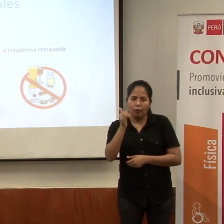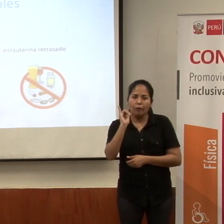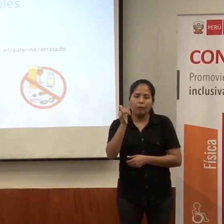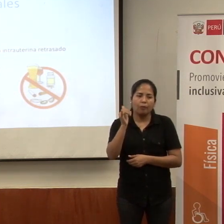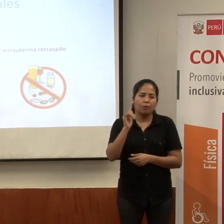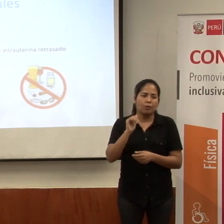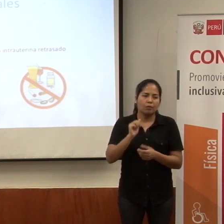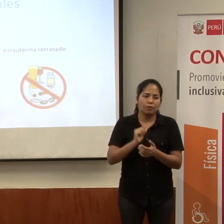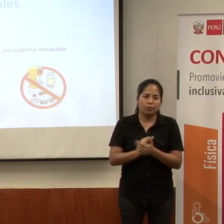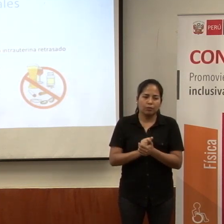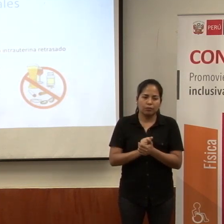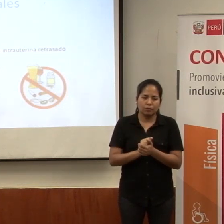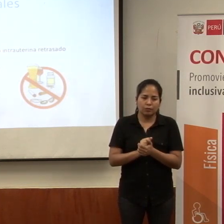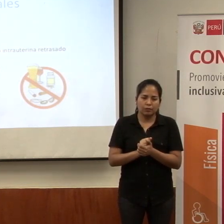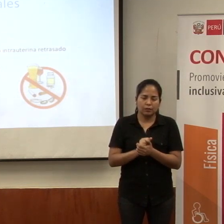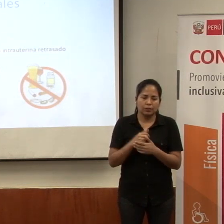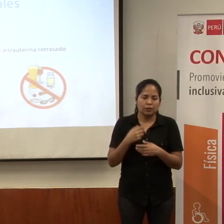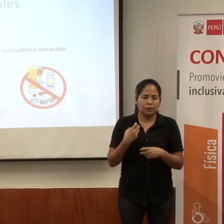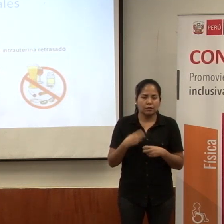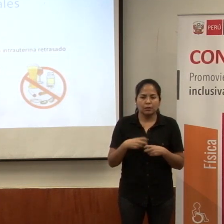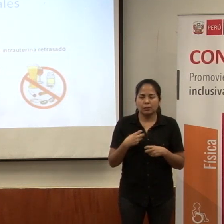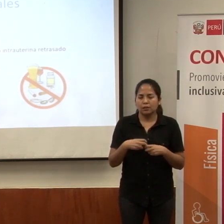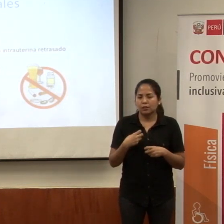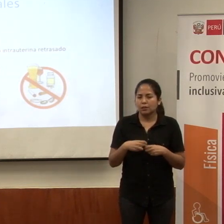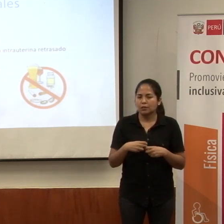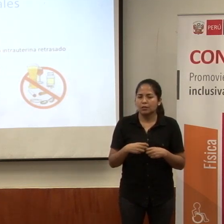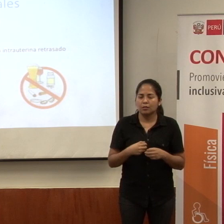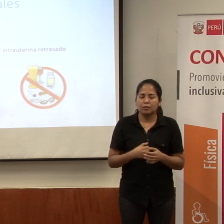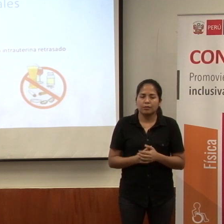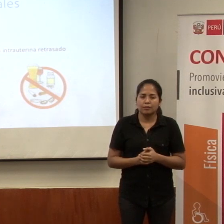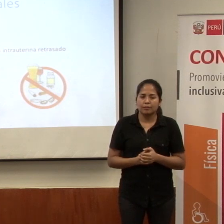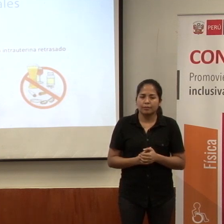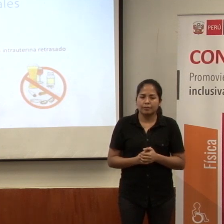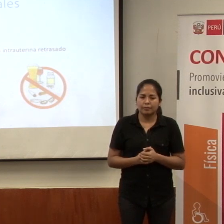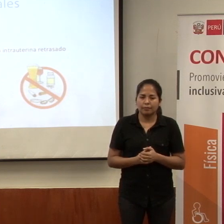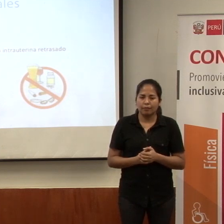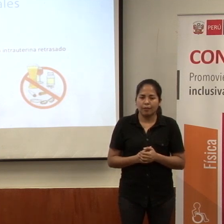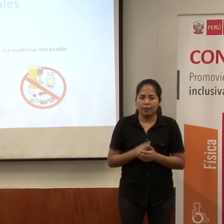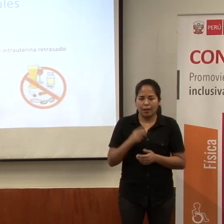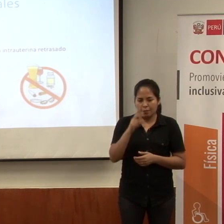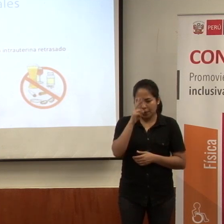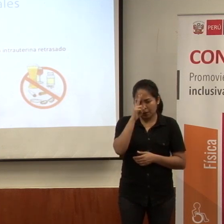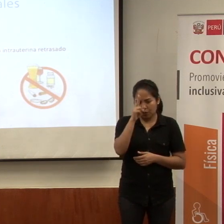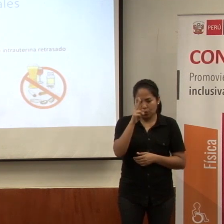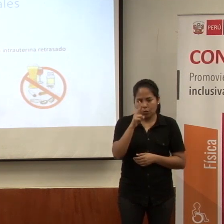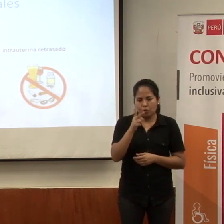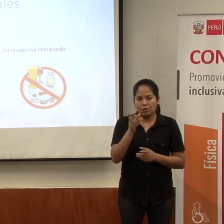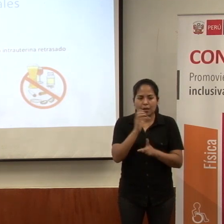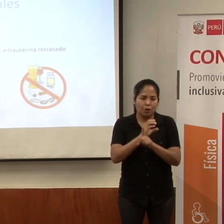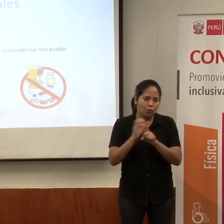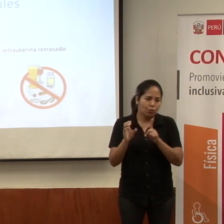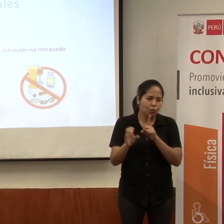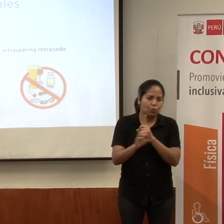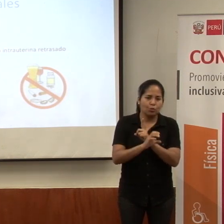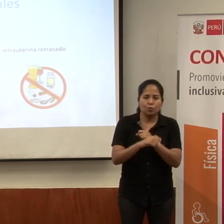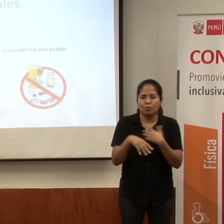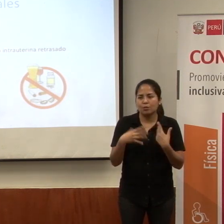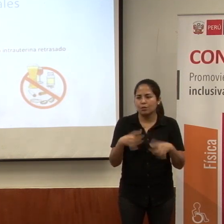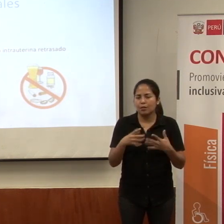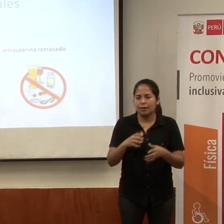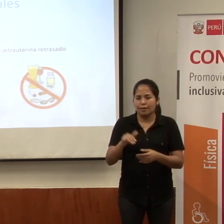Tenemos también un tema severo en nuestro país, tenemos un problema severo, somos un país con una cultura alcohólica muy